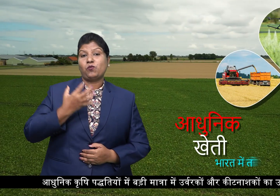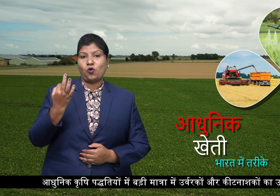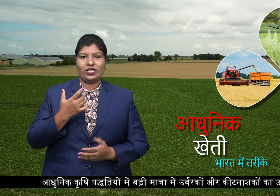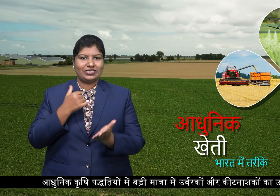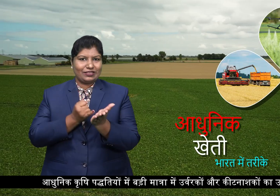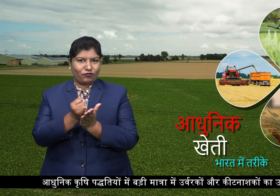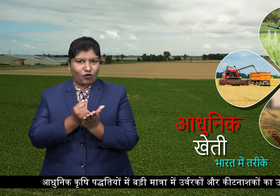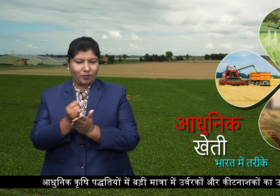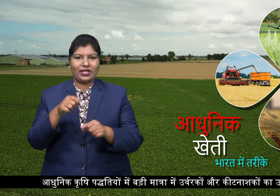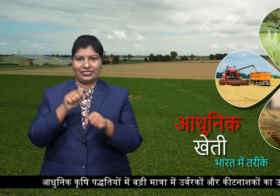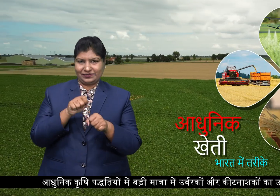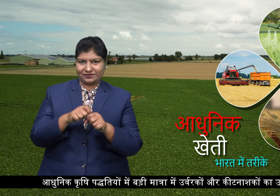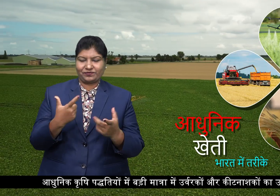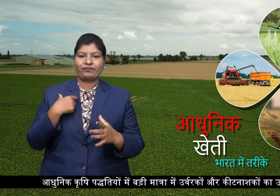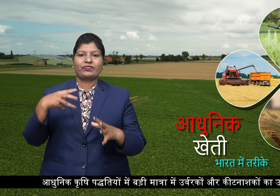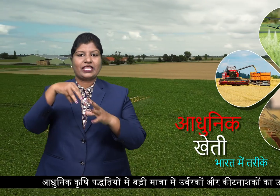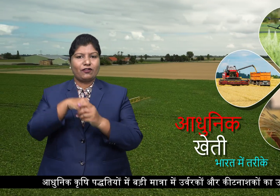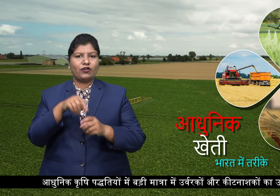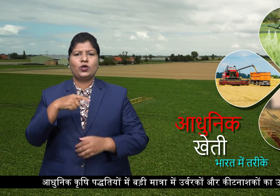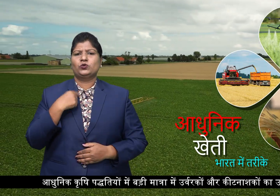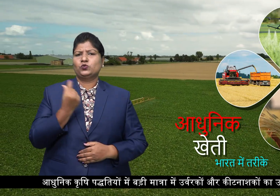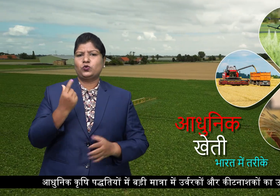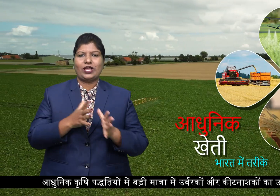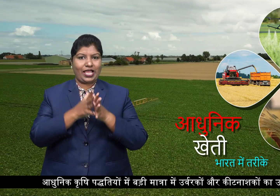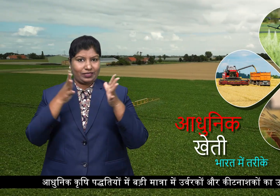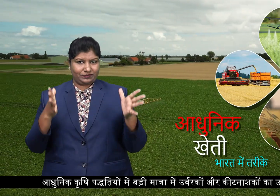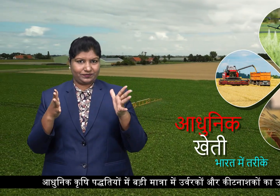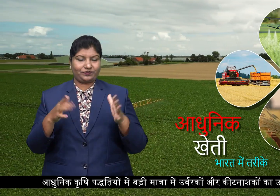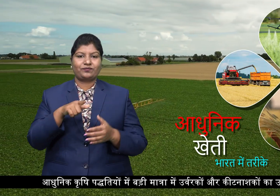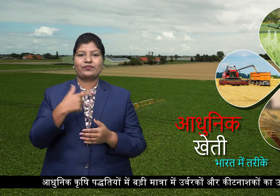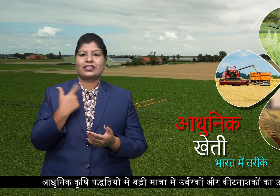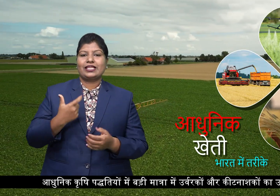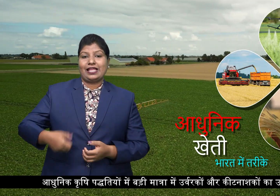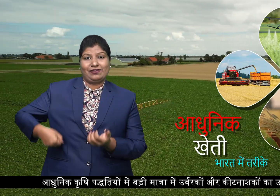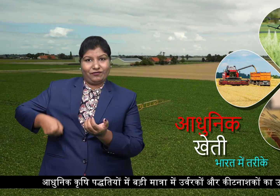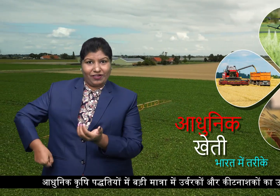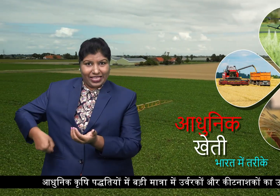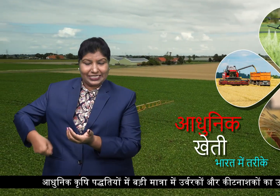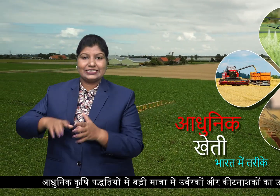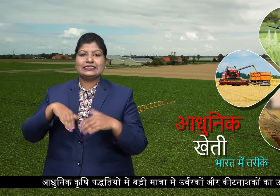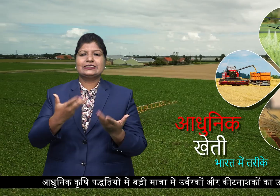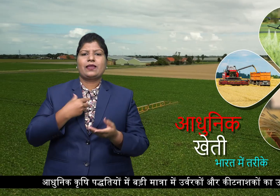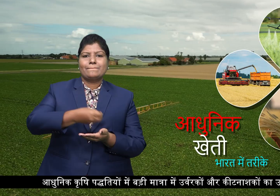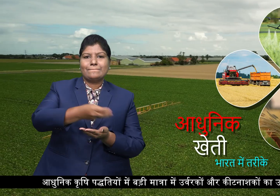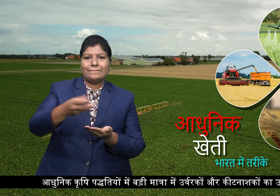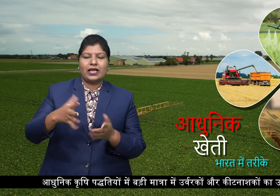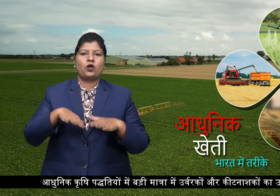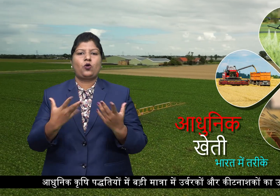आधुनिक कृषि पद्धतियों में बड़ी मात्रा में उर्वरकों और कीटनाशकों का उपयोग होता